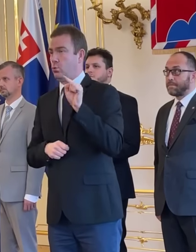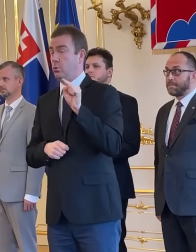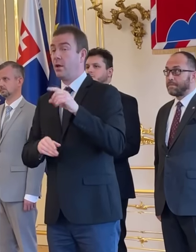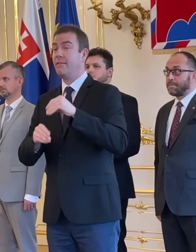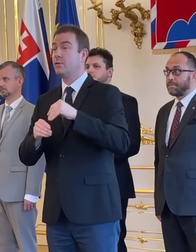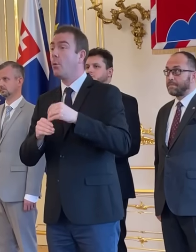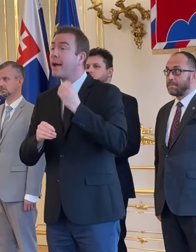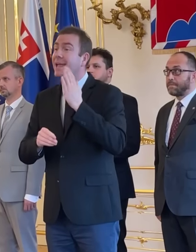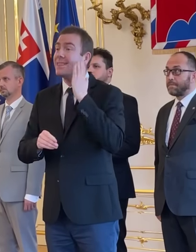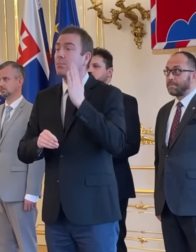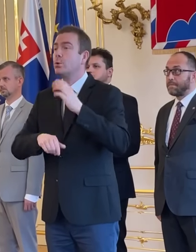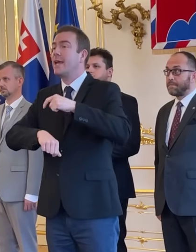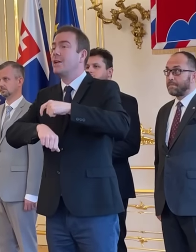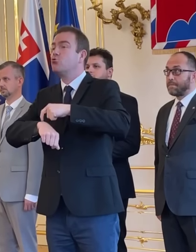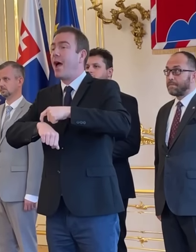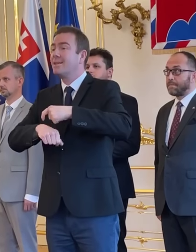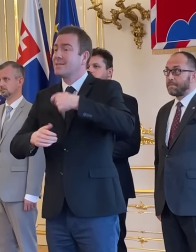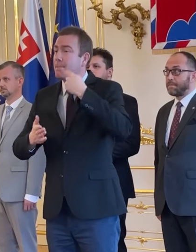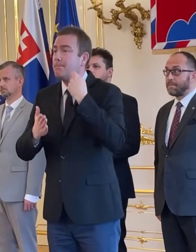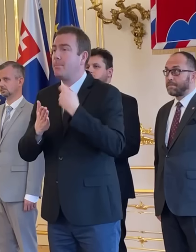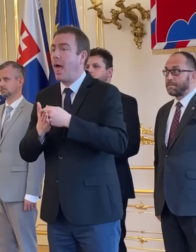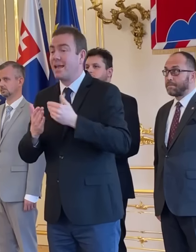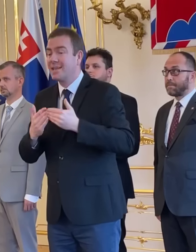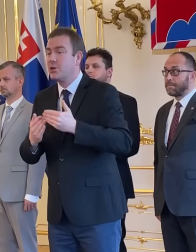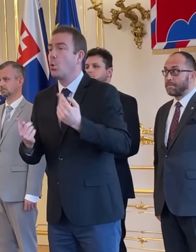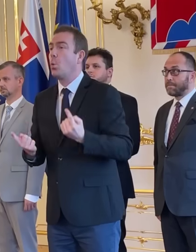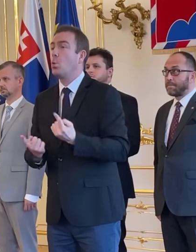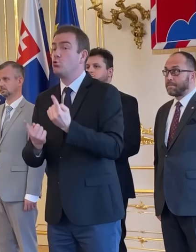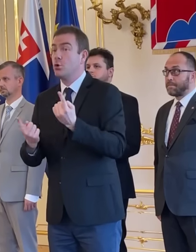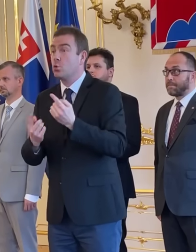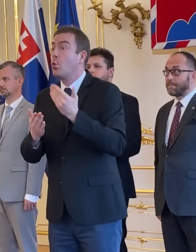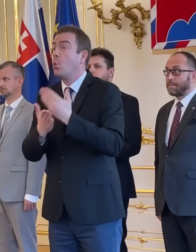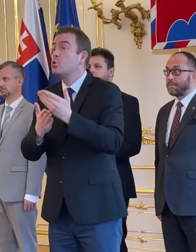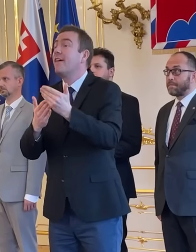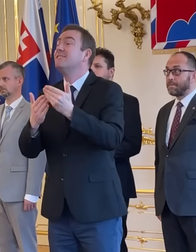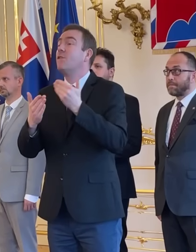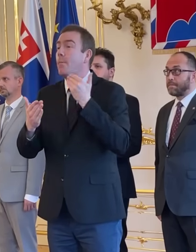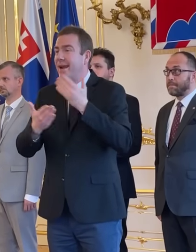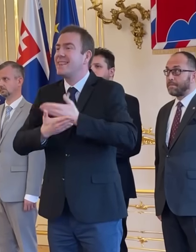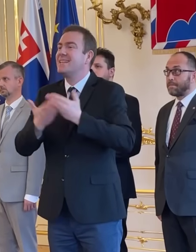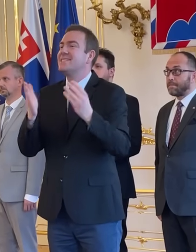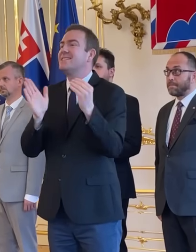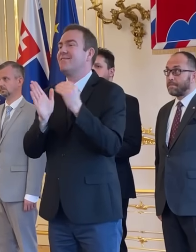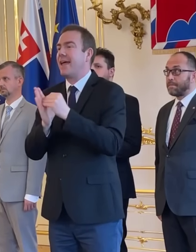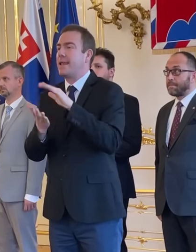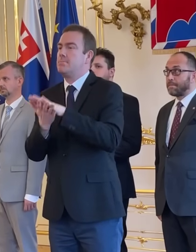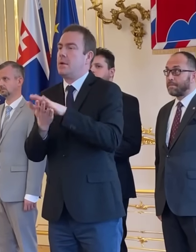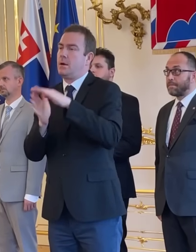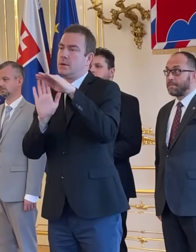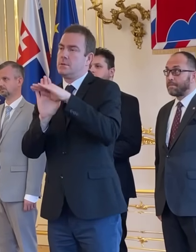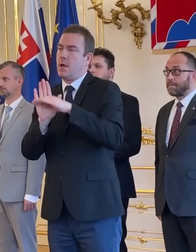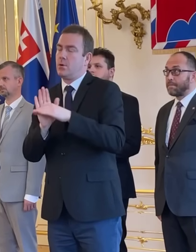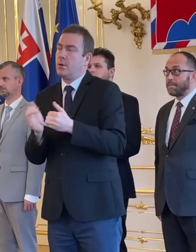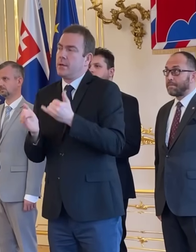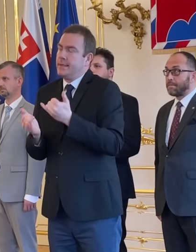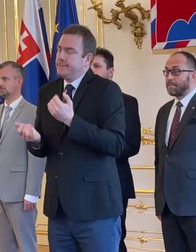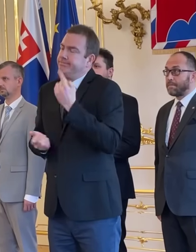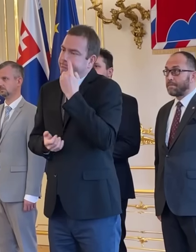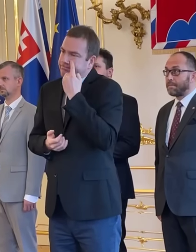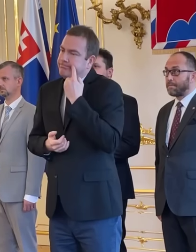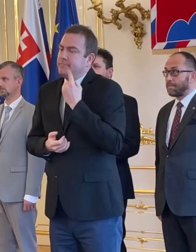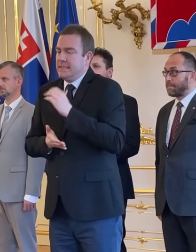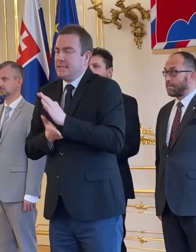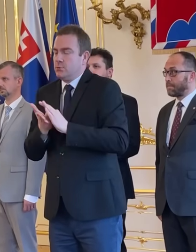nadobudnutí účinkov svojho rozhodnutia aj predtým, ako budú zverejnené v zbierke zákonov. Žiaľ, sme v situácii, kedy musíme rátať aj s